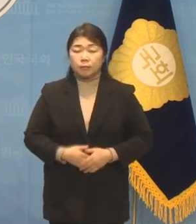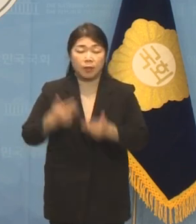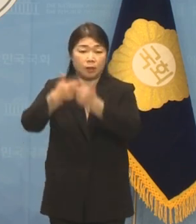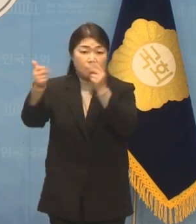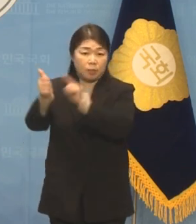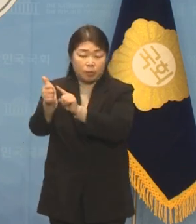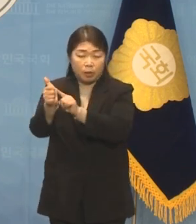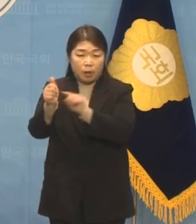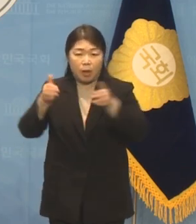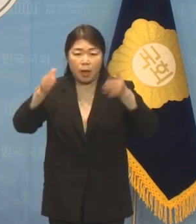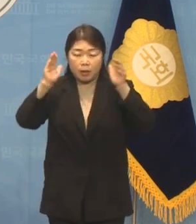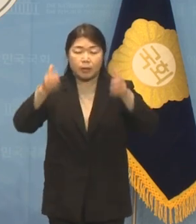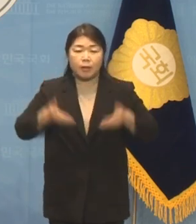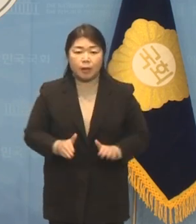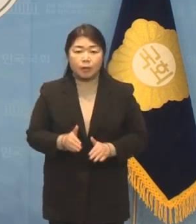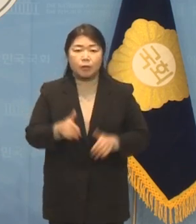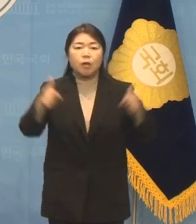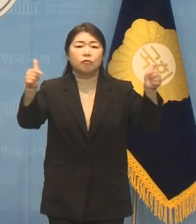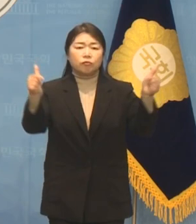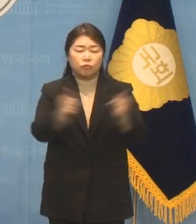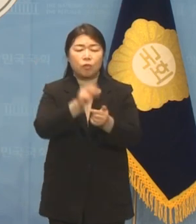저출생 대책으로